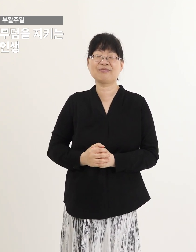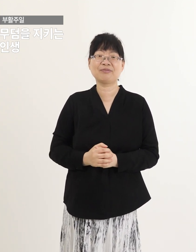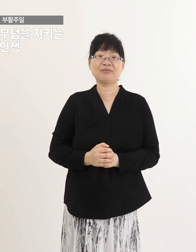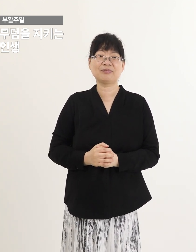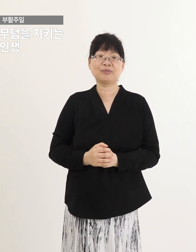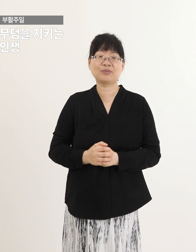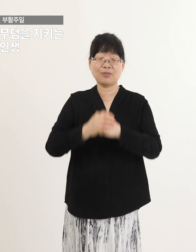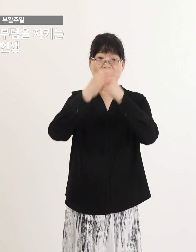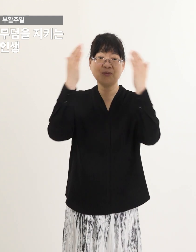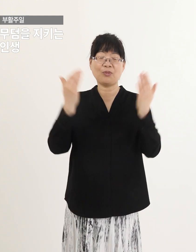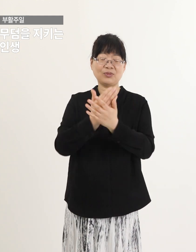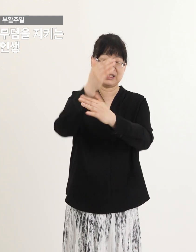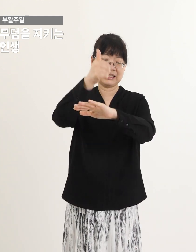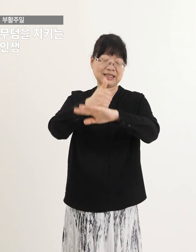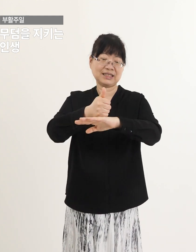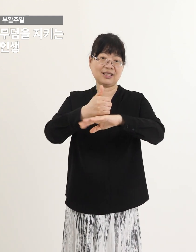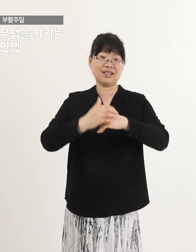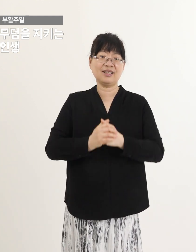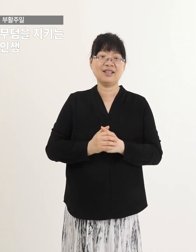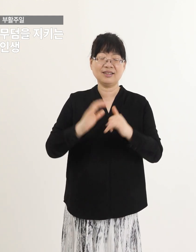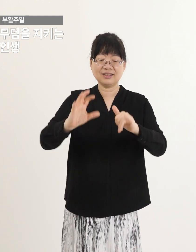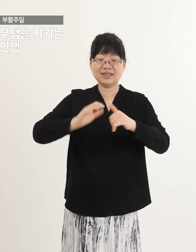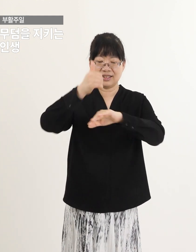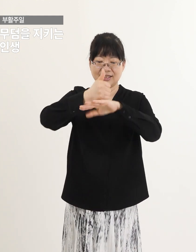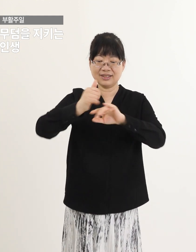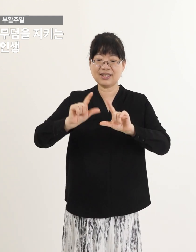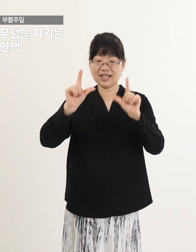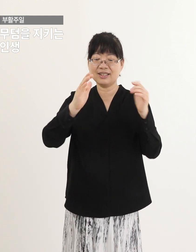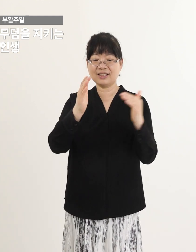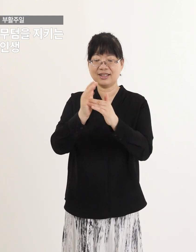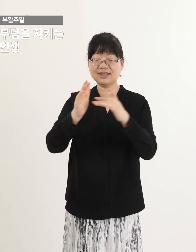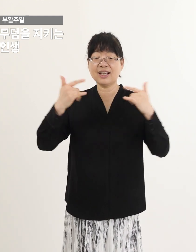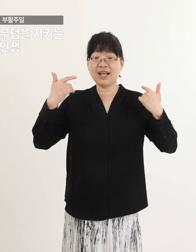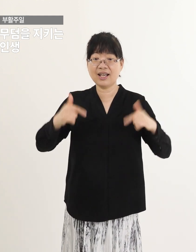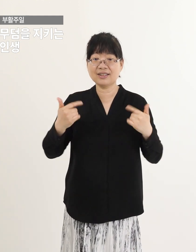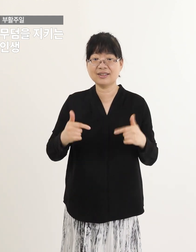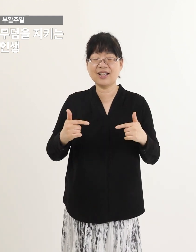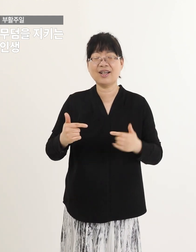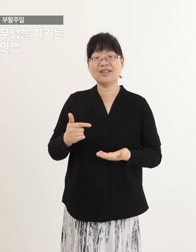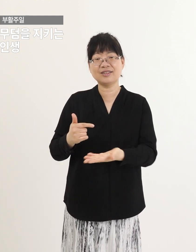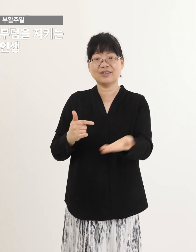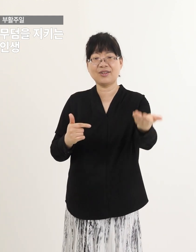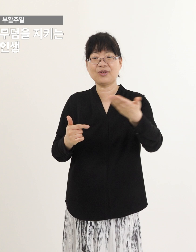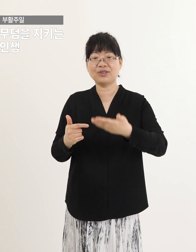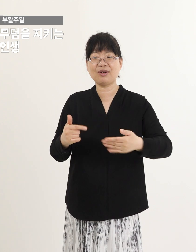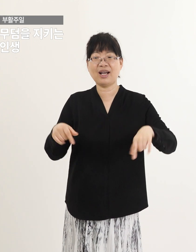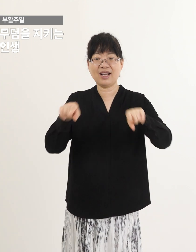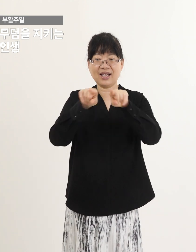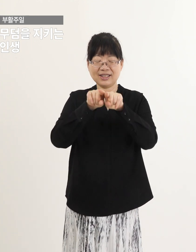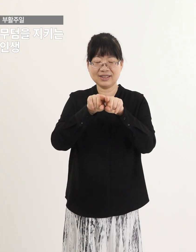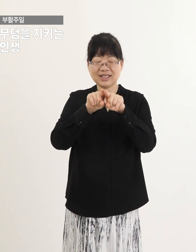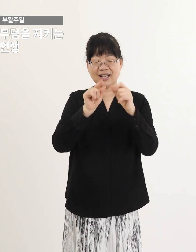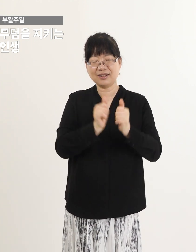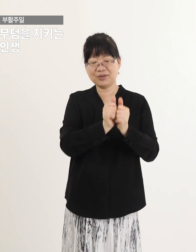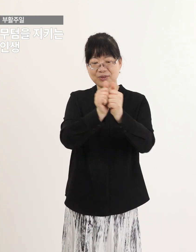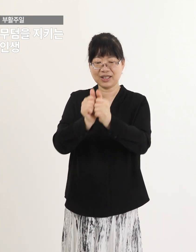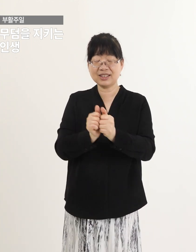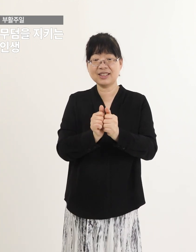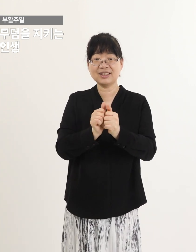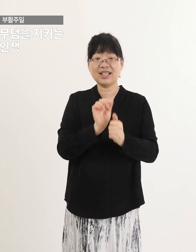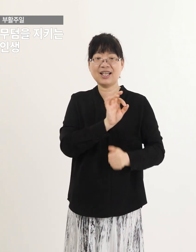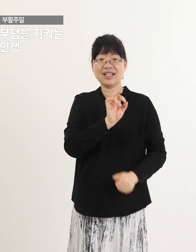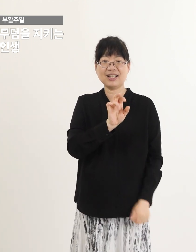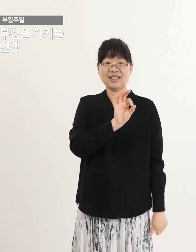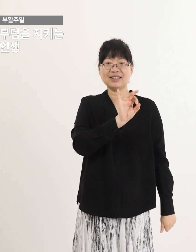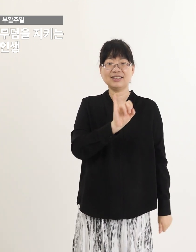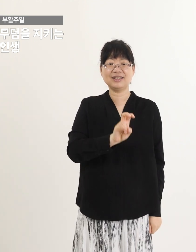그 모든 끝에는 세상 끝날까지 항상 너희와 함께 하시겠다는